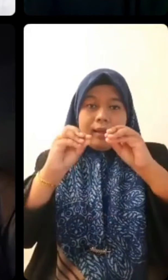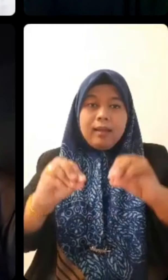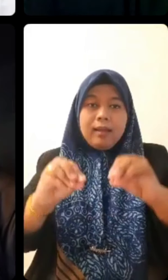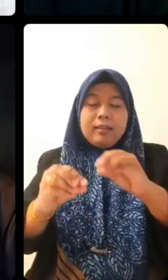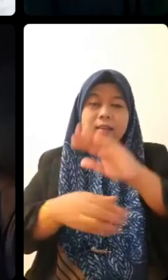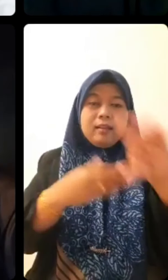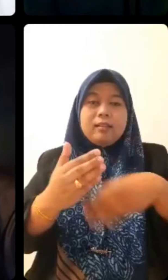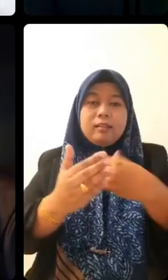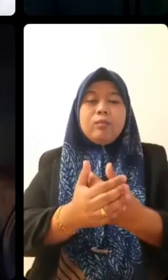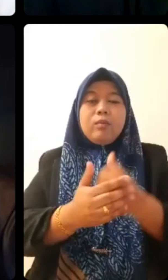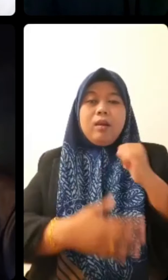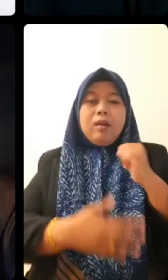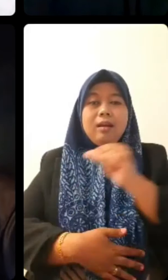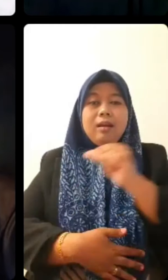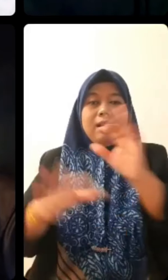isyarat.